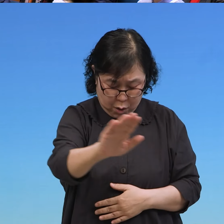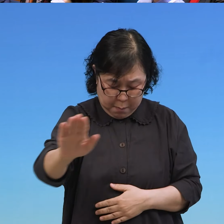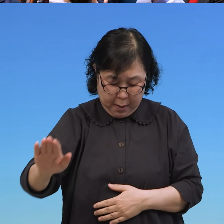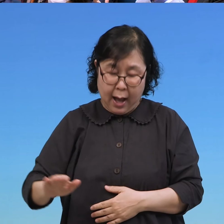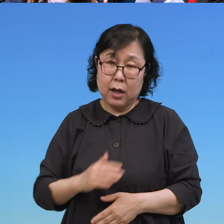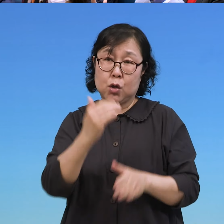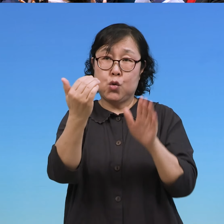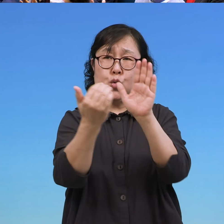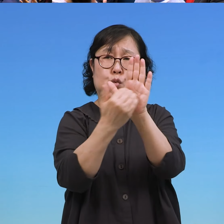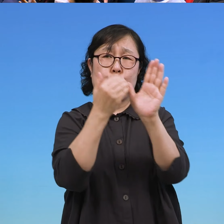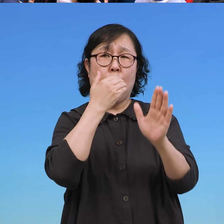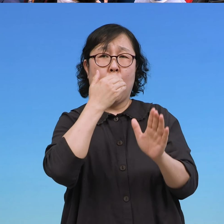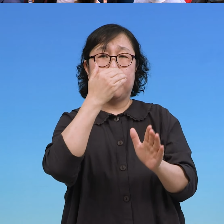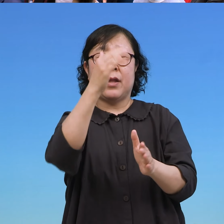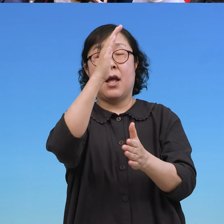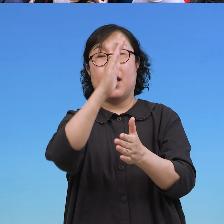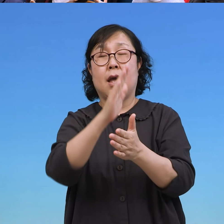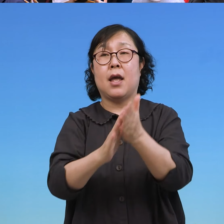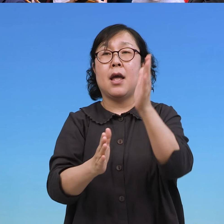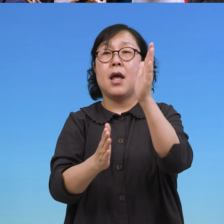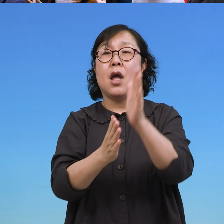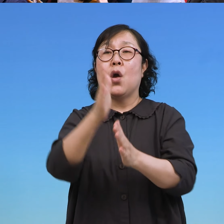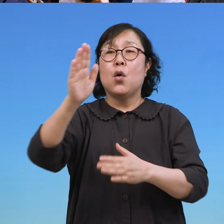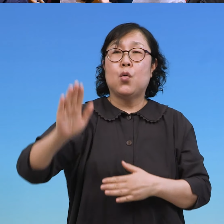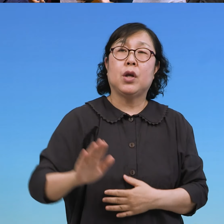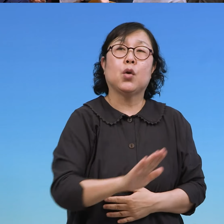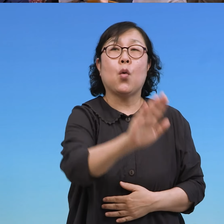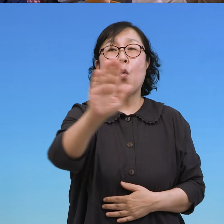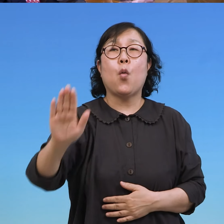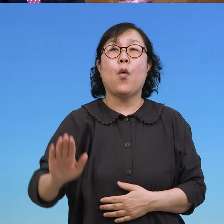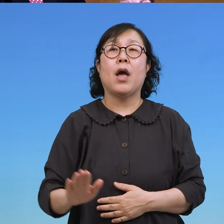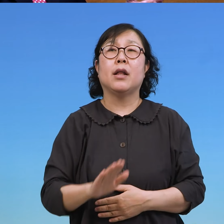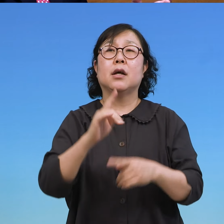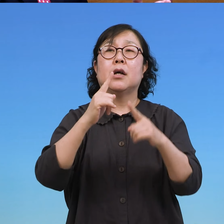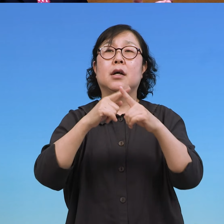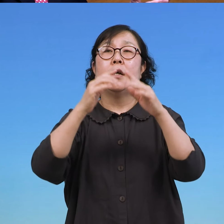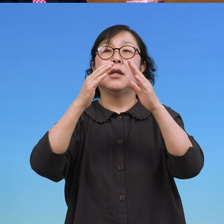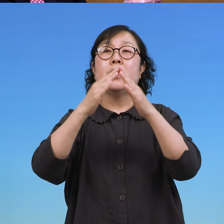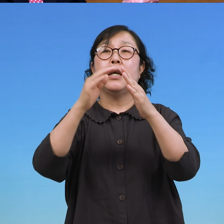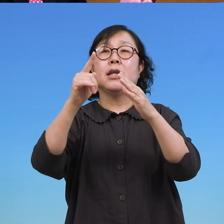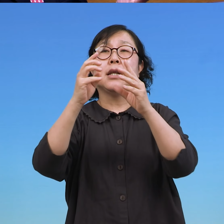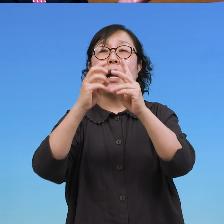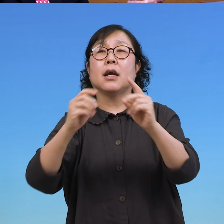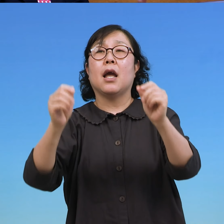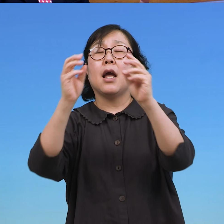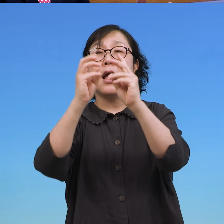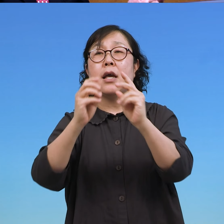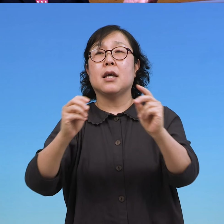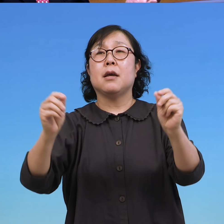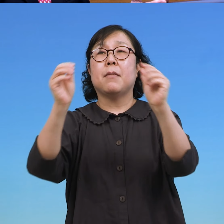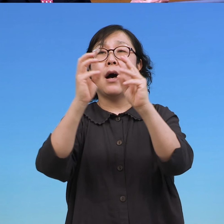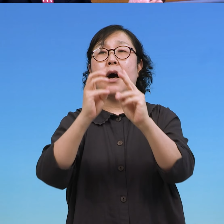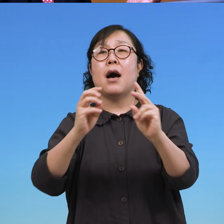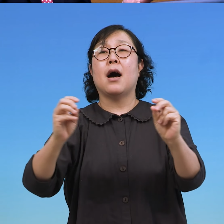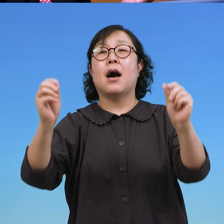우릴 막을 수 없네. 우리 교회는 이 땅의 희망,